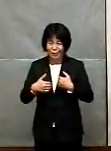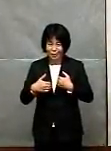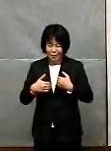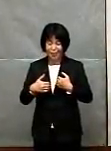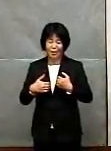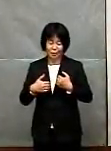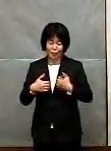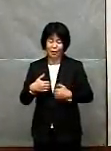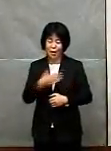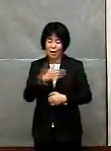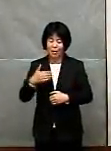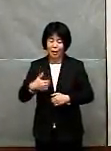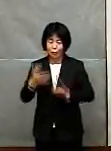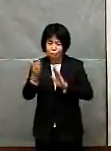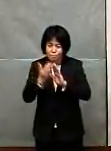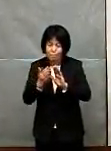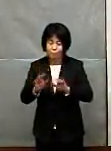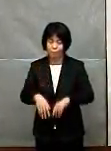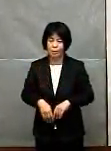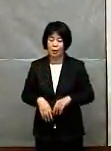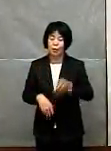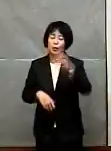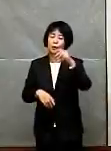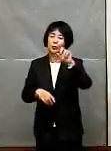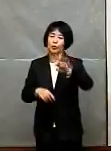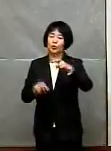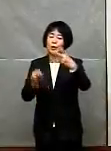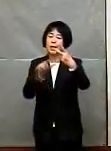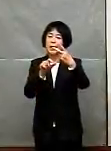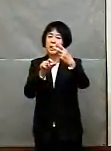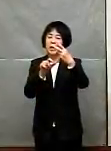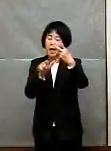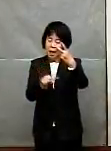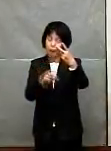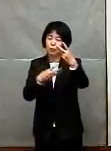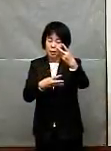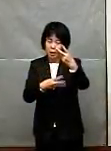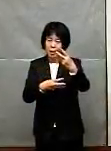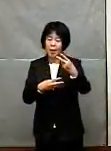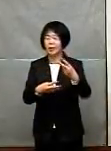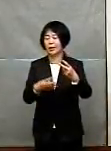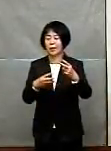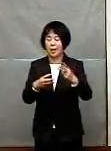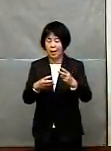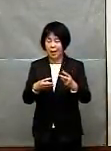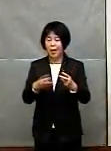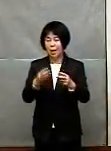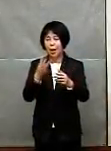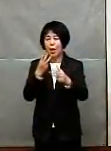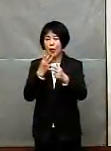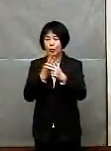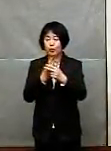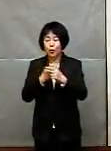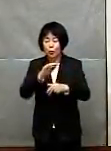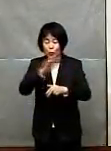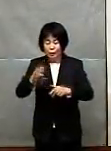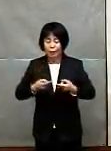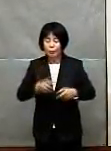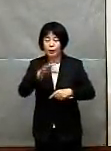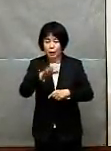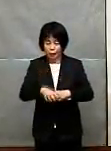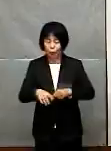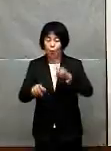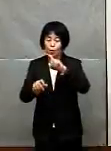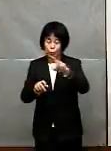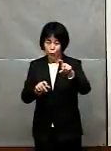月3日には鶴岡市の湯殿山スキー場が、そして12月10日には山形市の蔵王